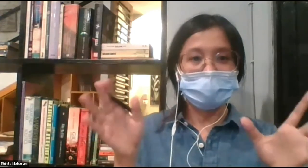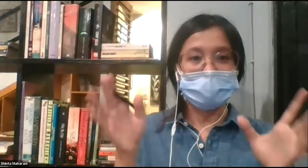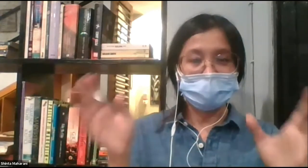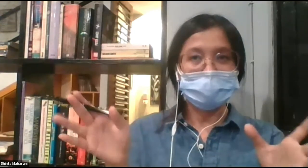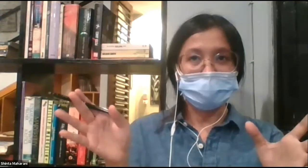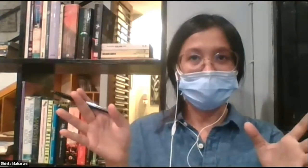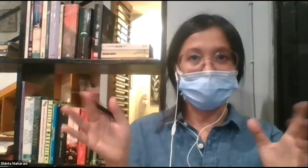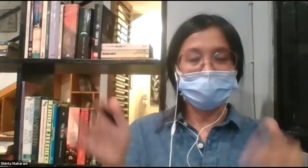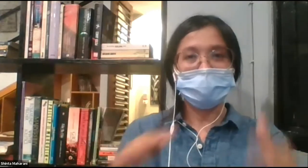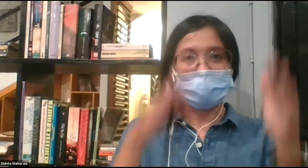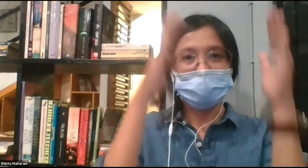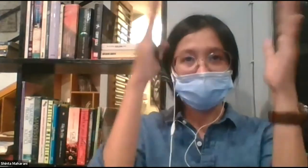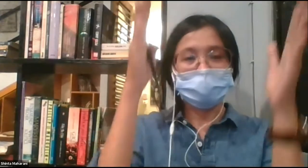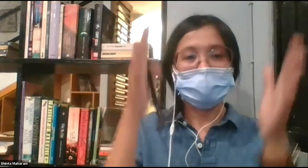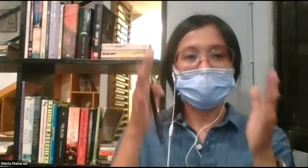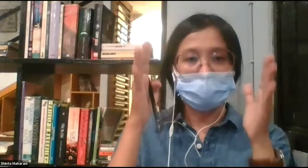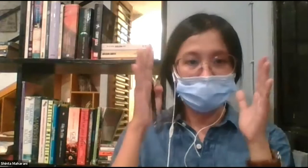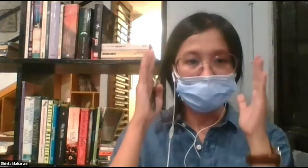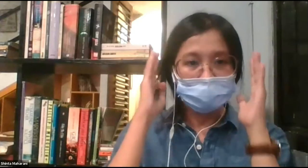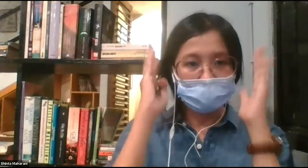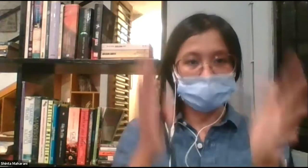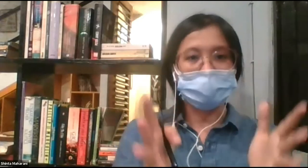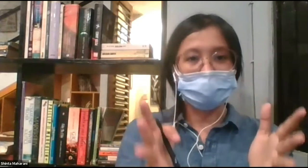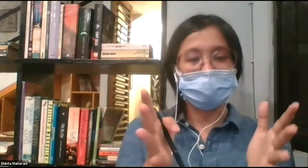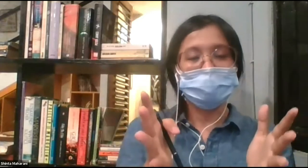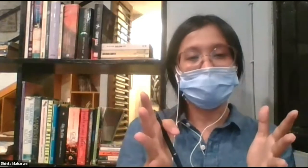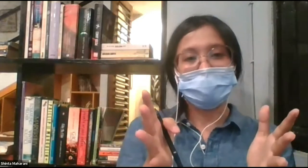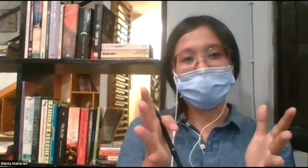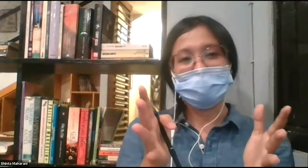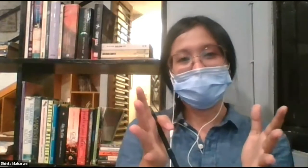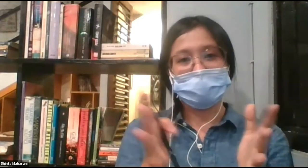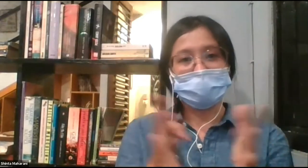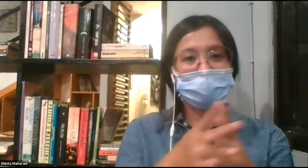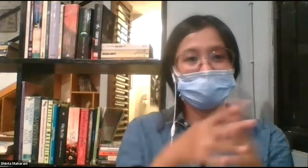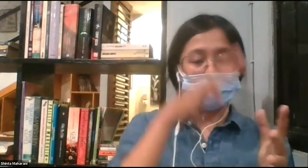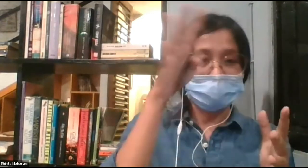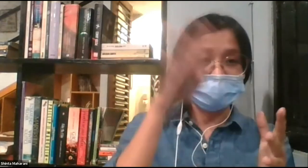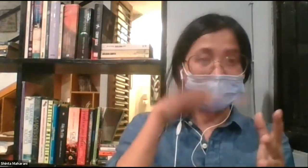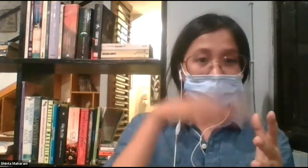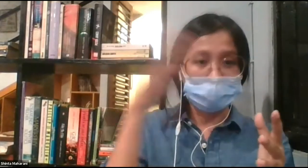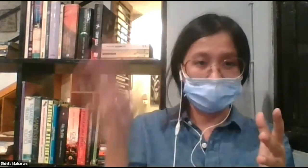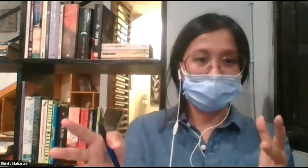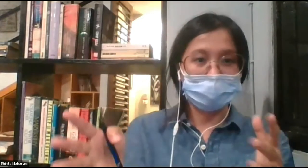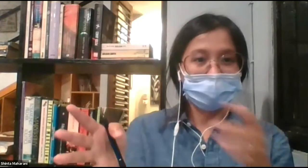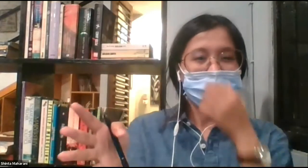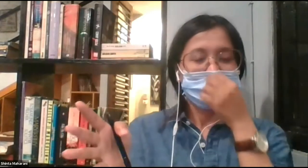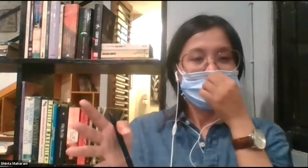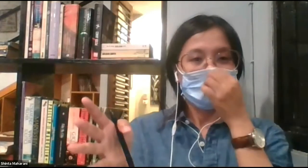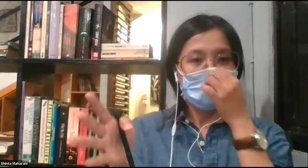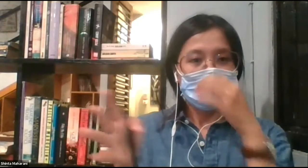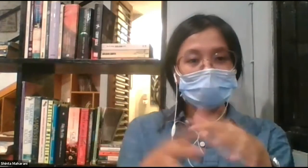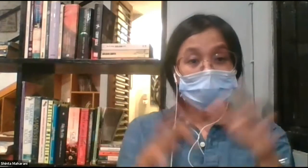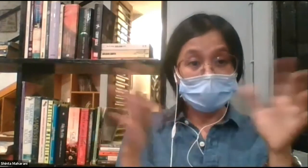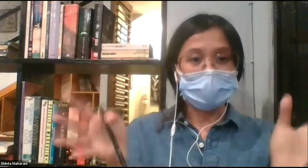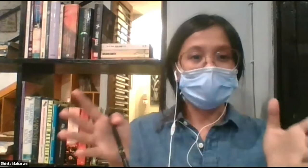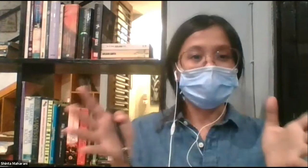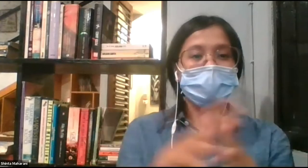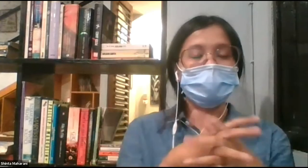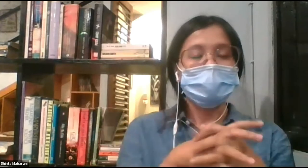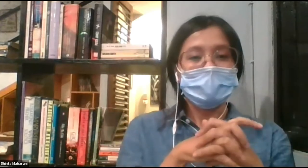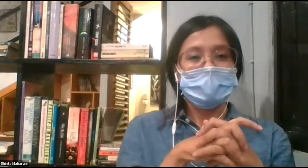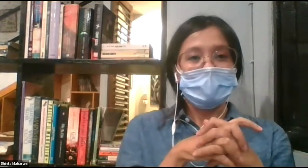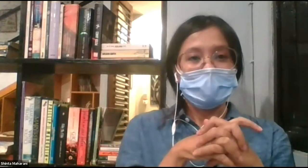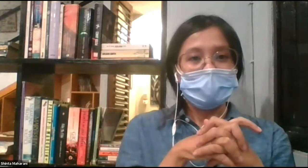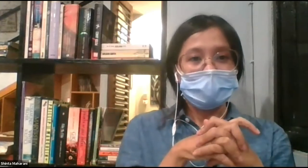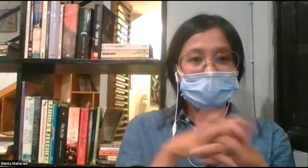Solider ada mekanisme itu, misalnya setelah tulisan rampung dibaca dulu sebelum disetor ke redakturnya atau disikat